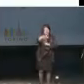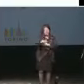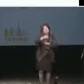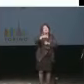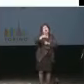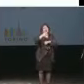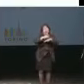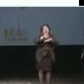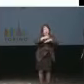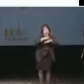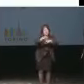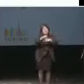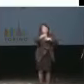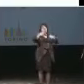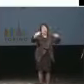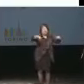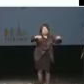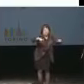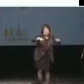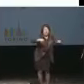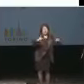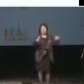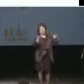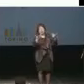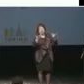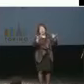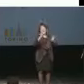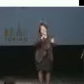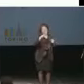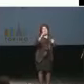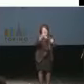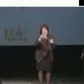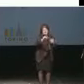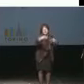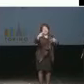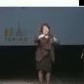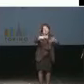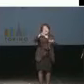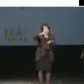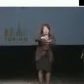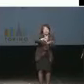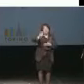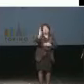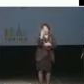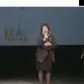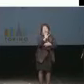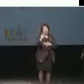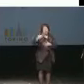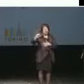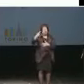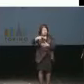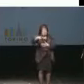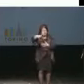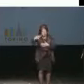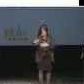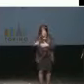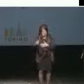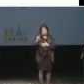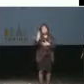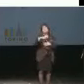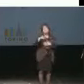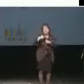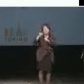IBS Automoto Club Storico Italiano Mercato Centrale e OGT la partita con i partner non è ancora